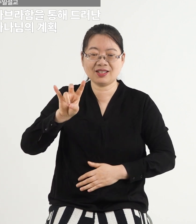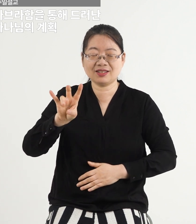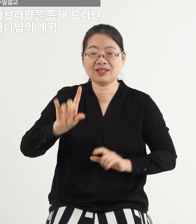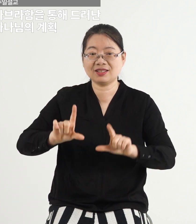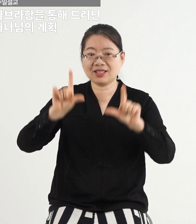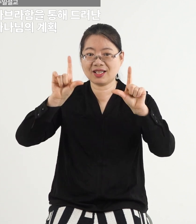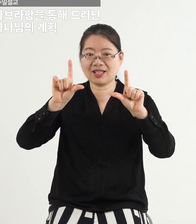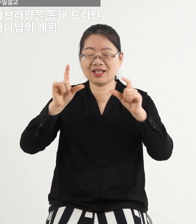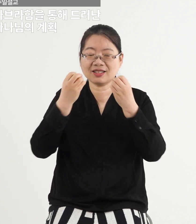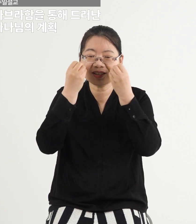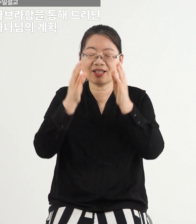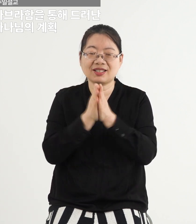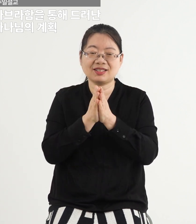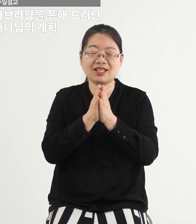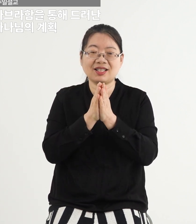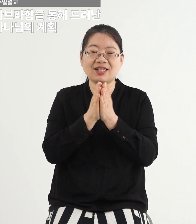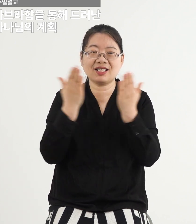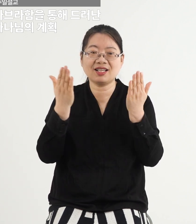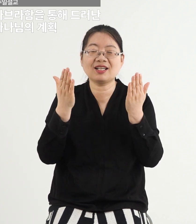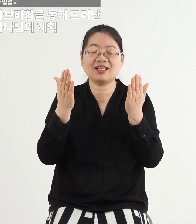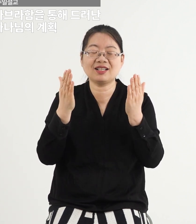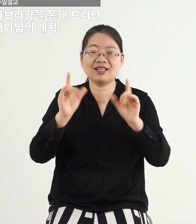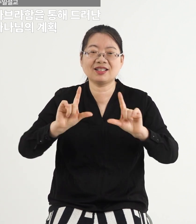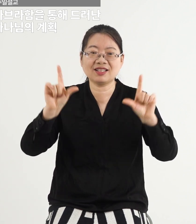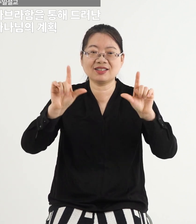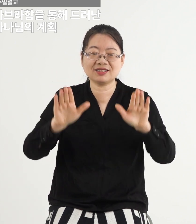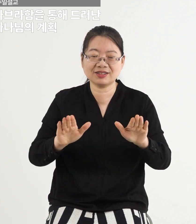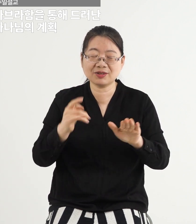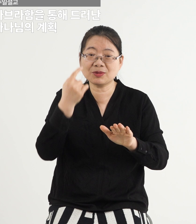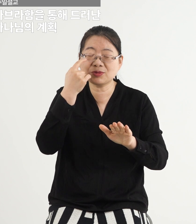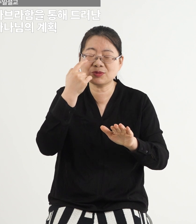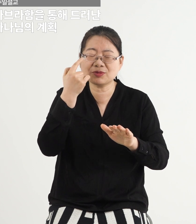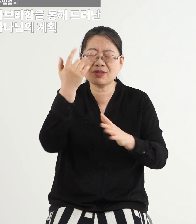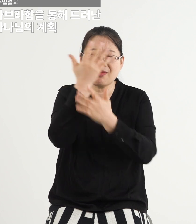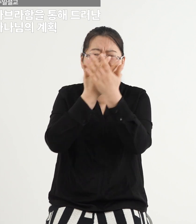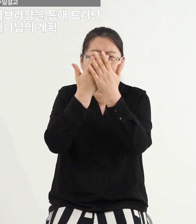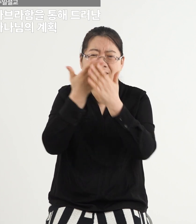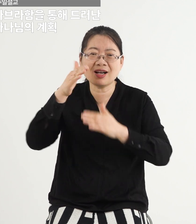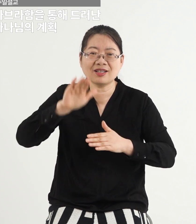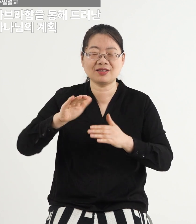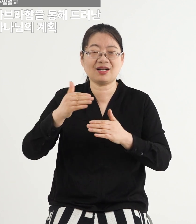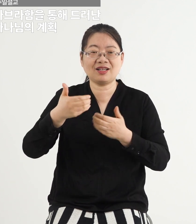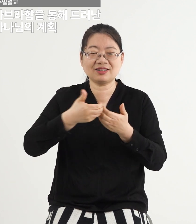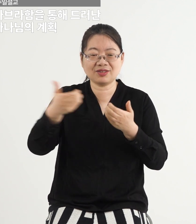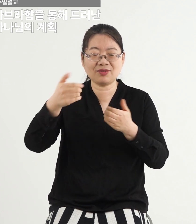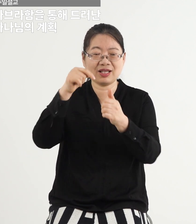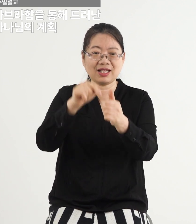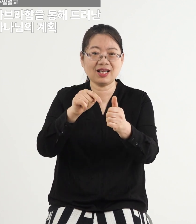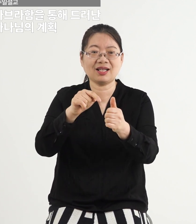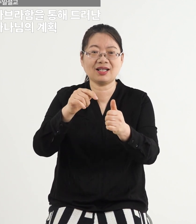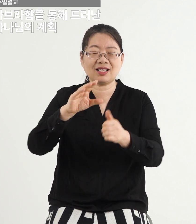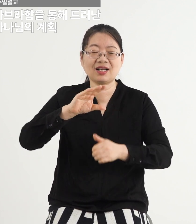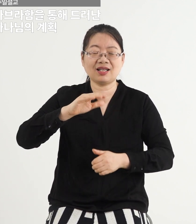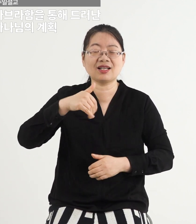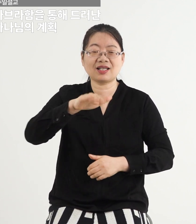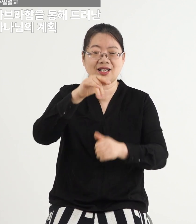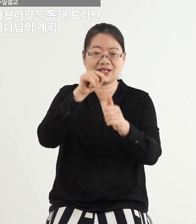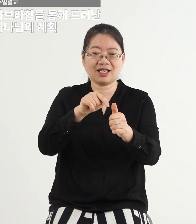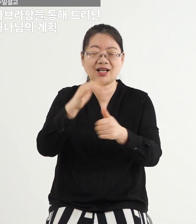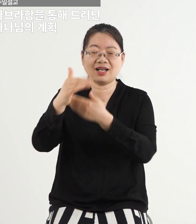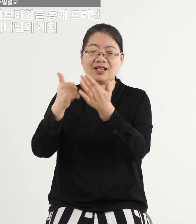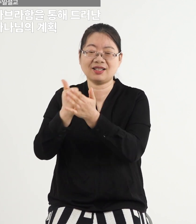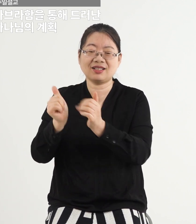2024년 밝아온 새해는 내 눈에 아무것도 지금 보이지 않지만 떠나라, 가라, 내가